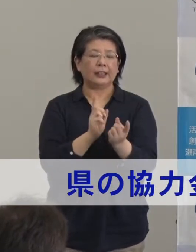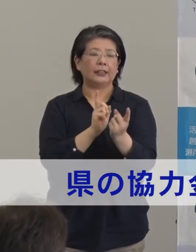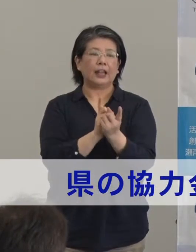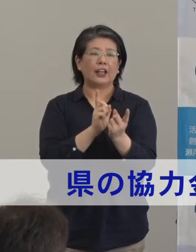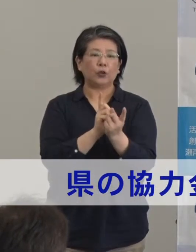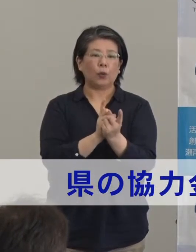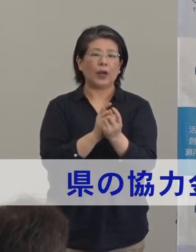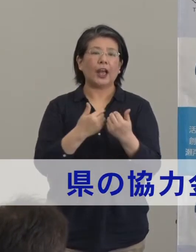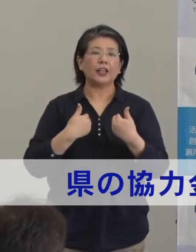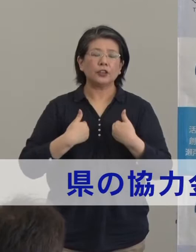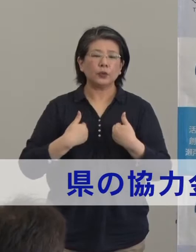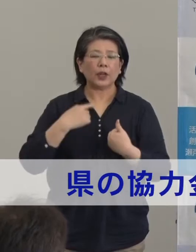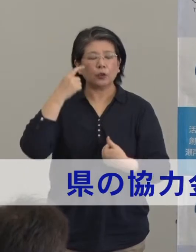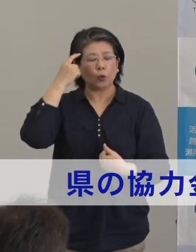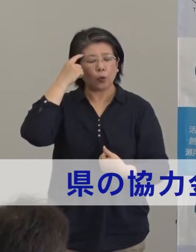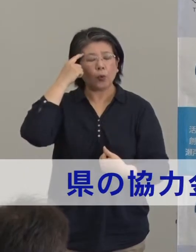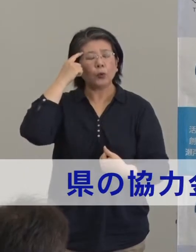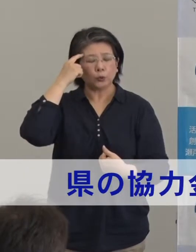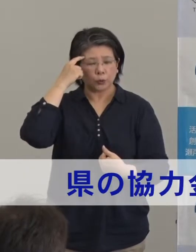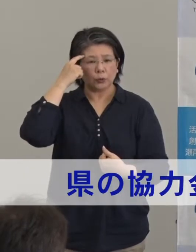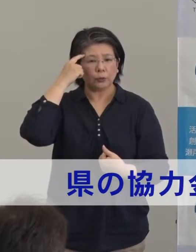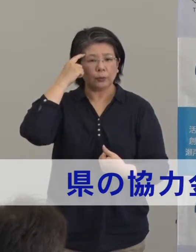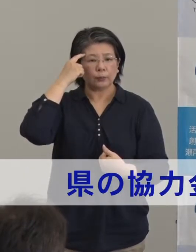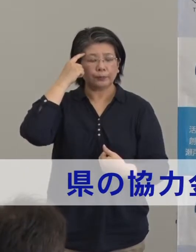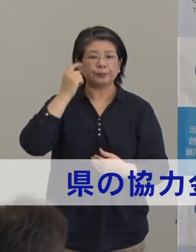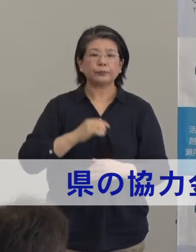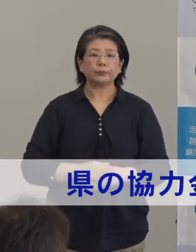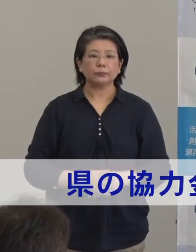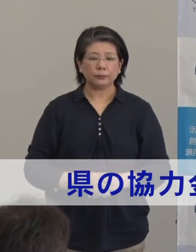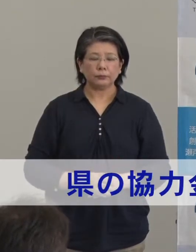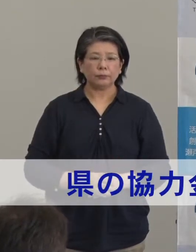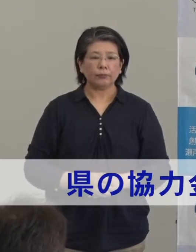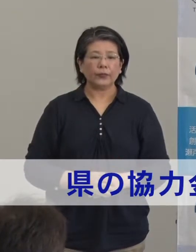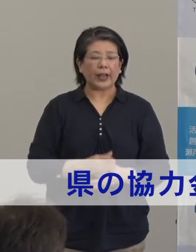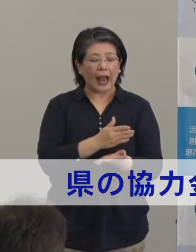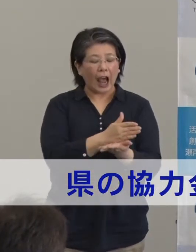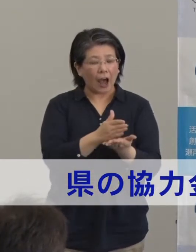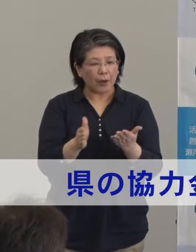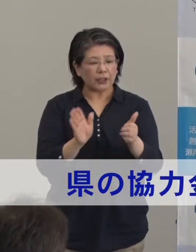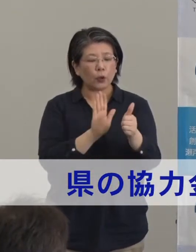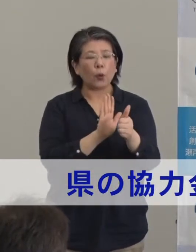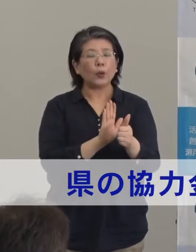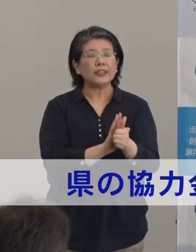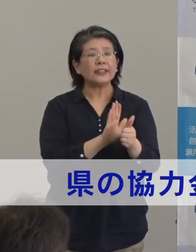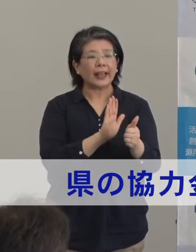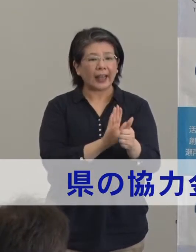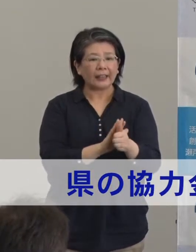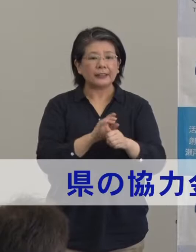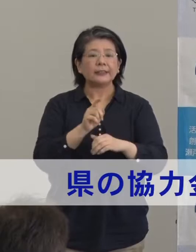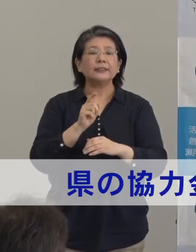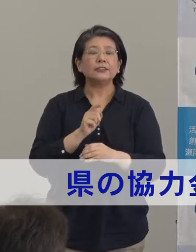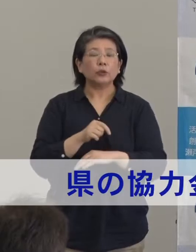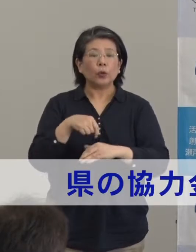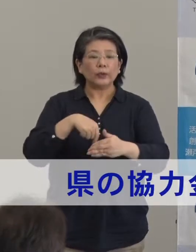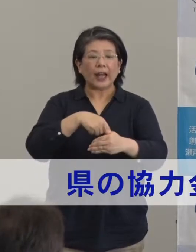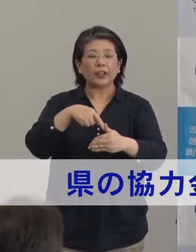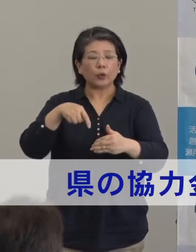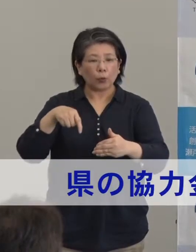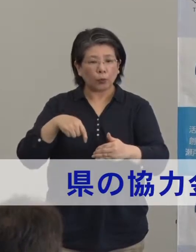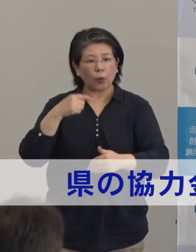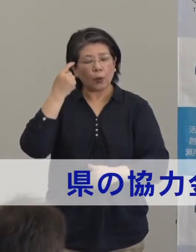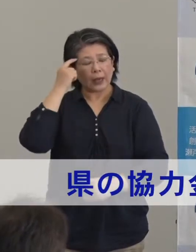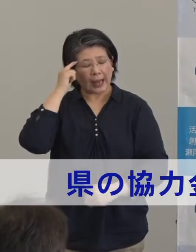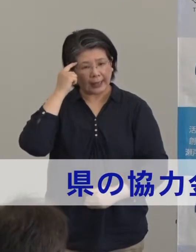手厚いというわけにはありませんけれども、幅広いこの支援策というものを考えていきたいということで、一定程